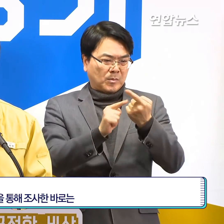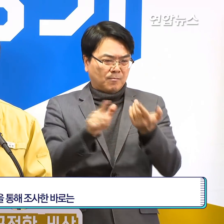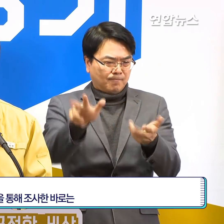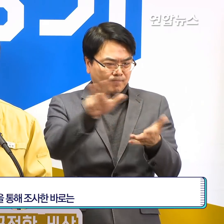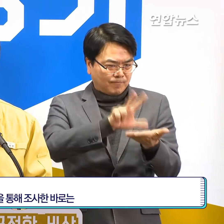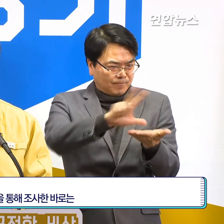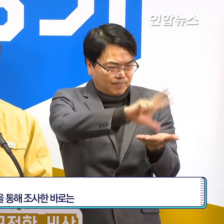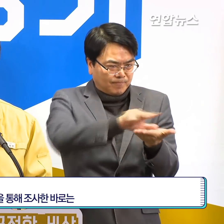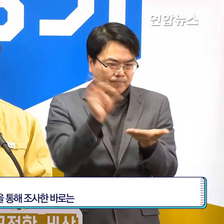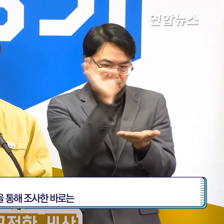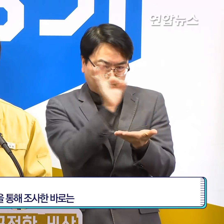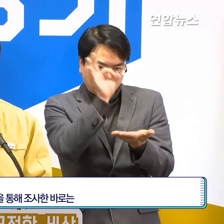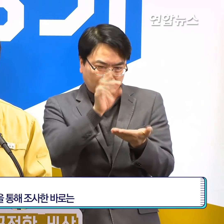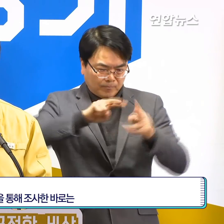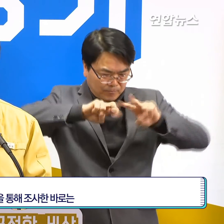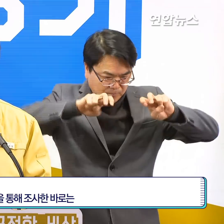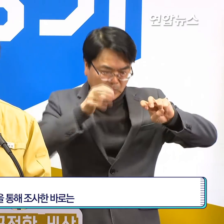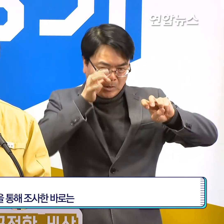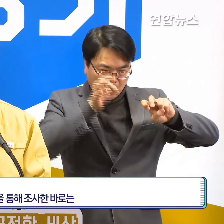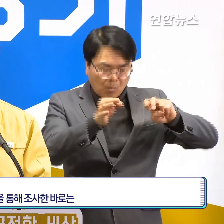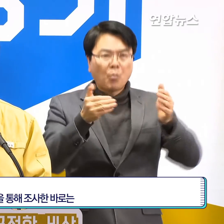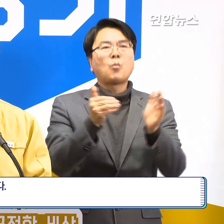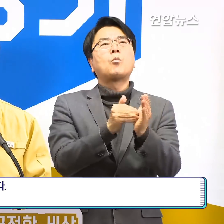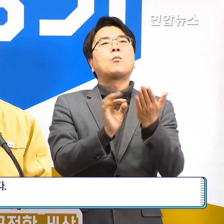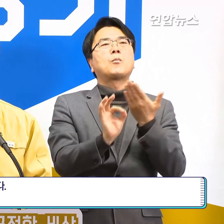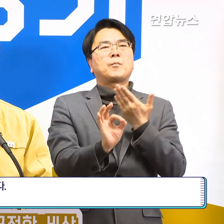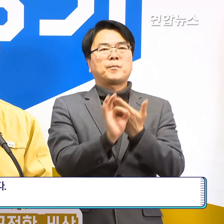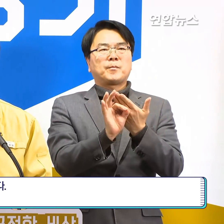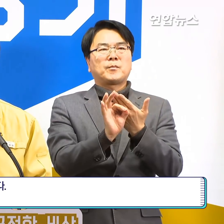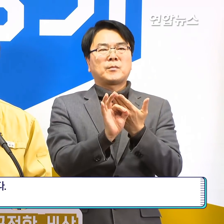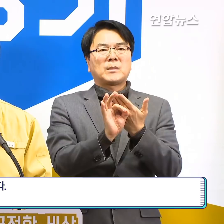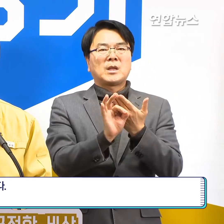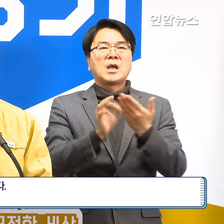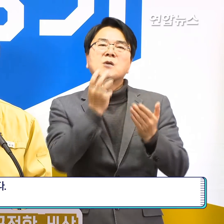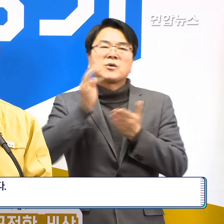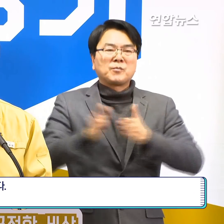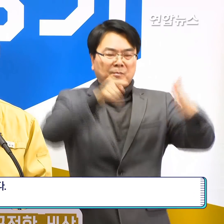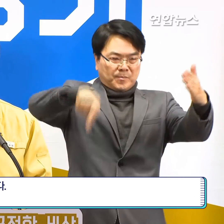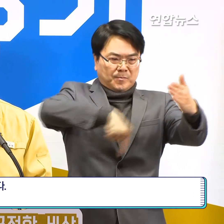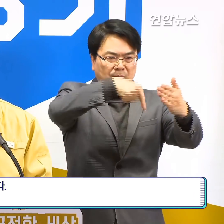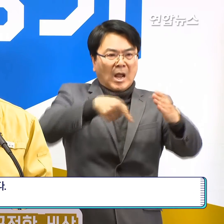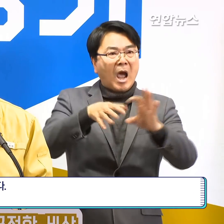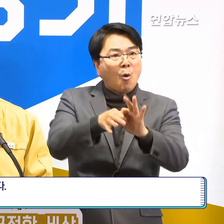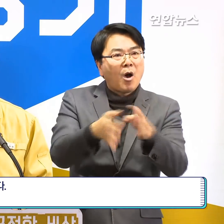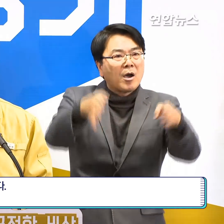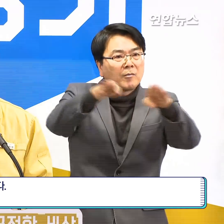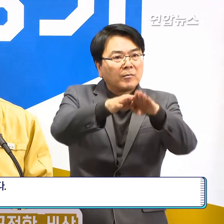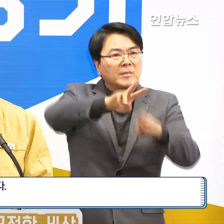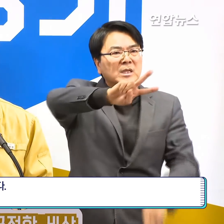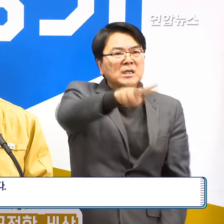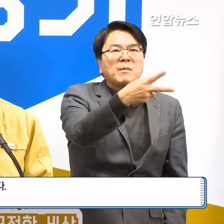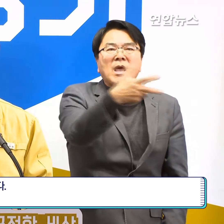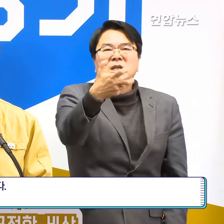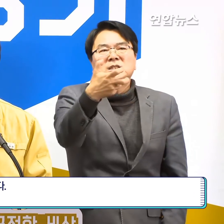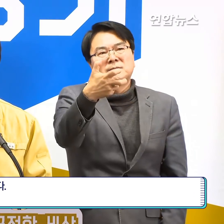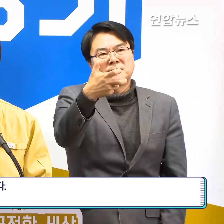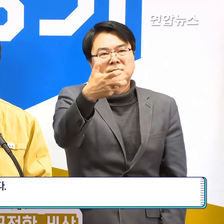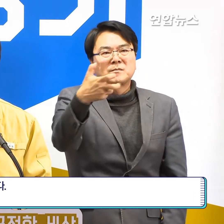등을 통해 조사한 바로는 도내 유관시설이